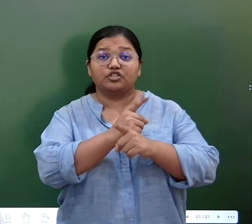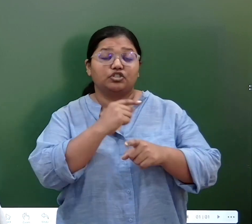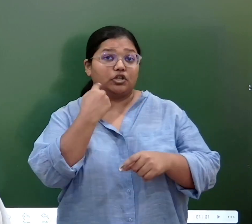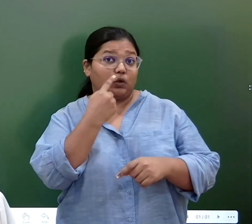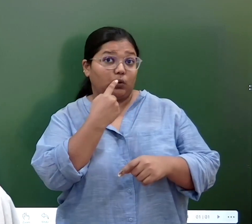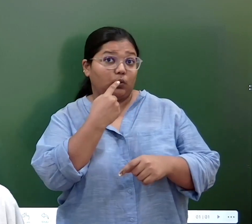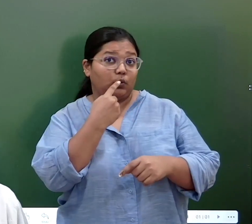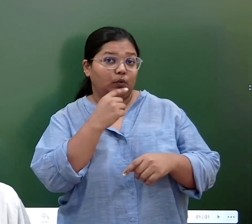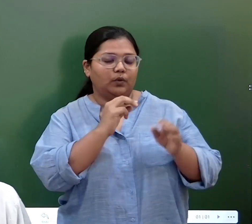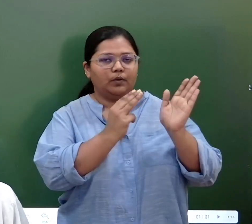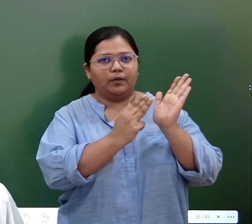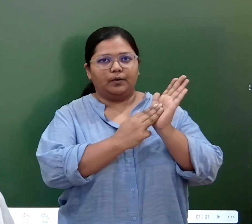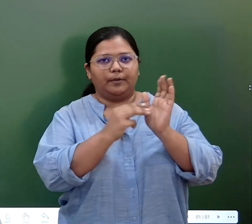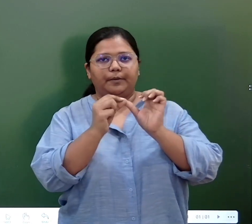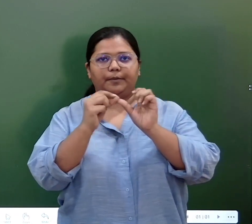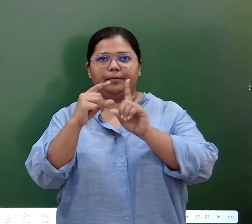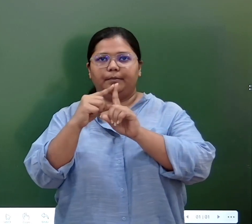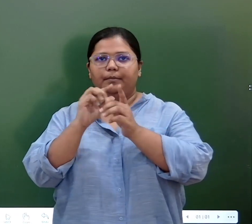ठीक है,